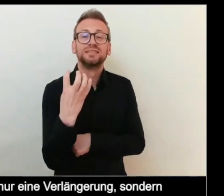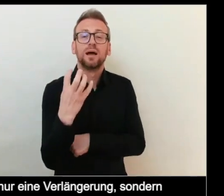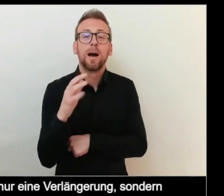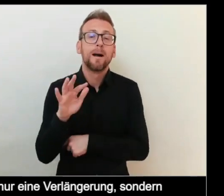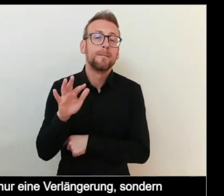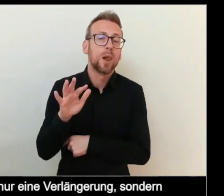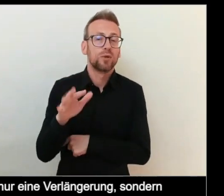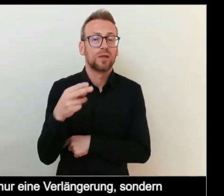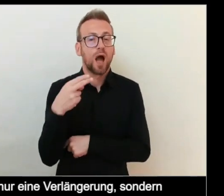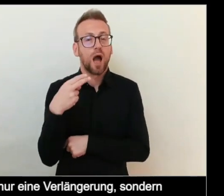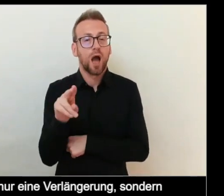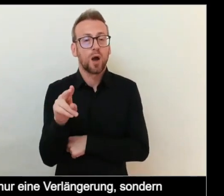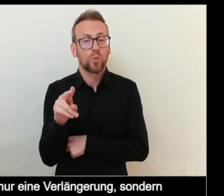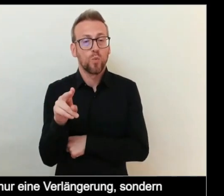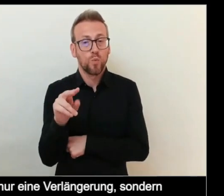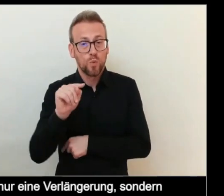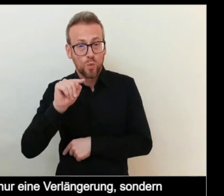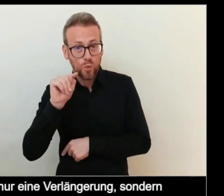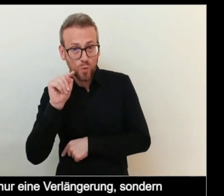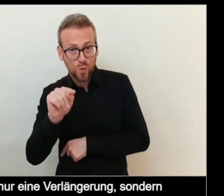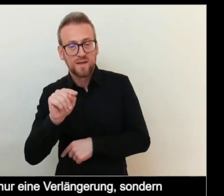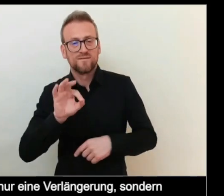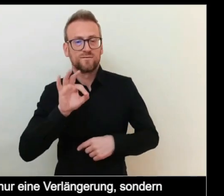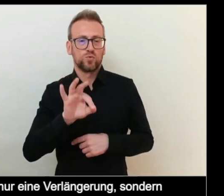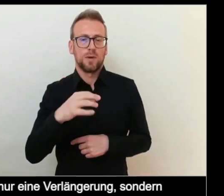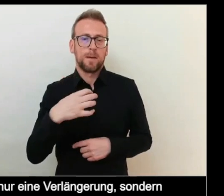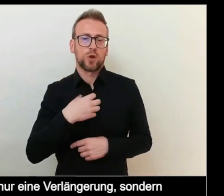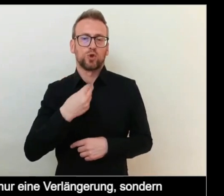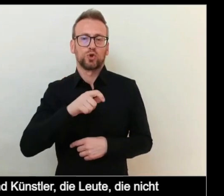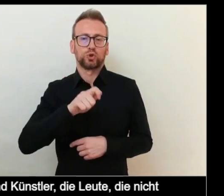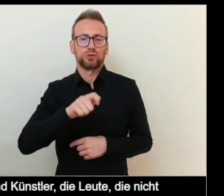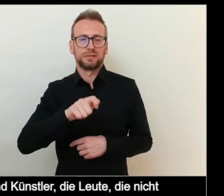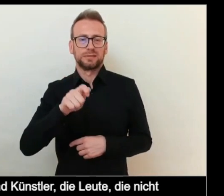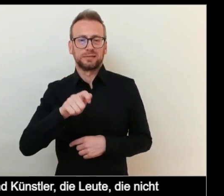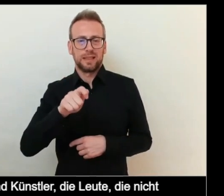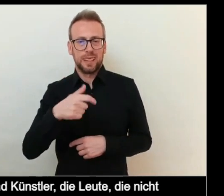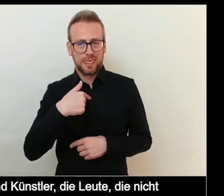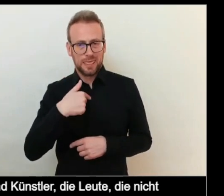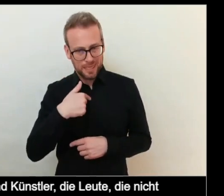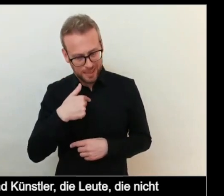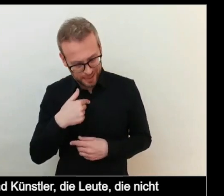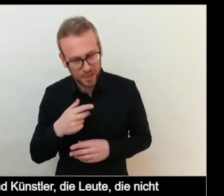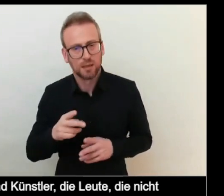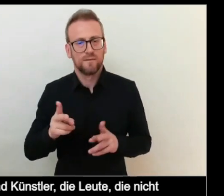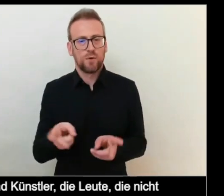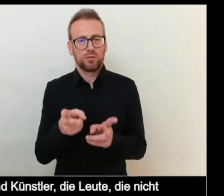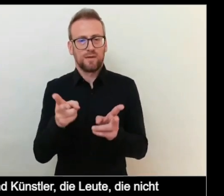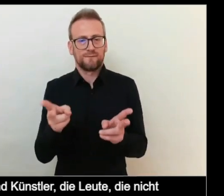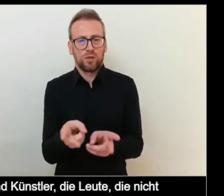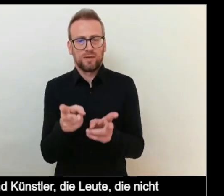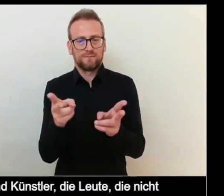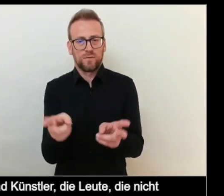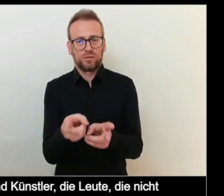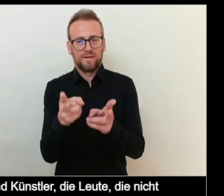Vergangenheit geleistet haben. Das ist die Brücke zur Normalität, aber es geht auch natürlich um die Brücke über Grenzen